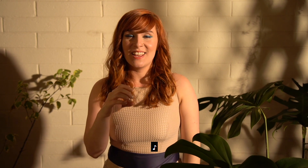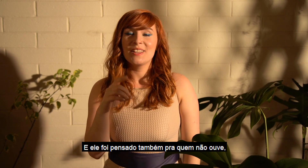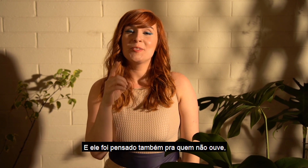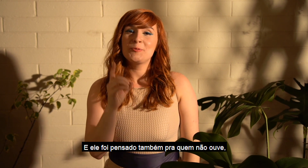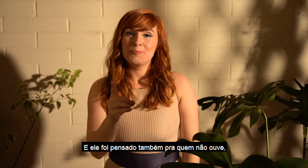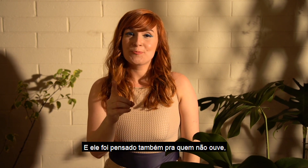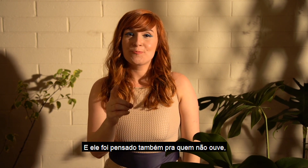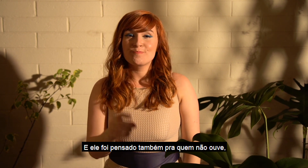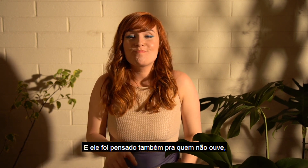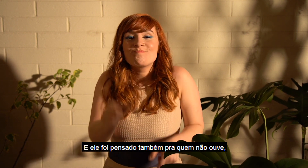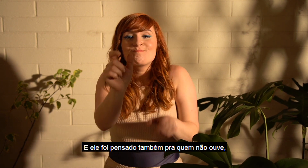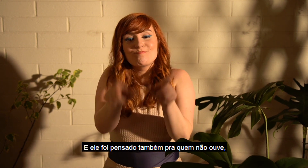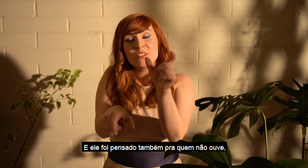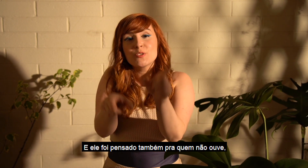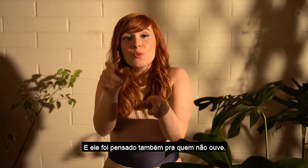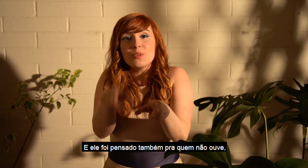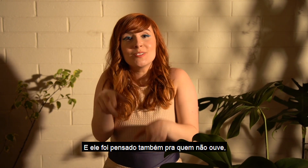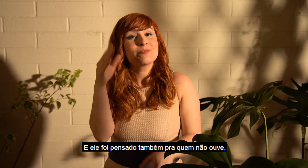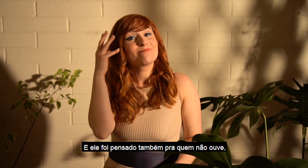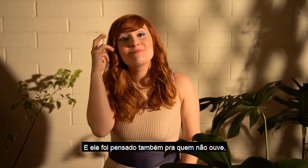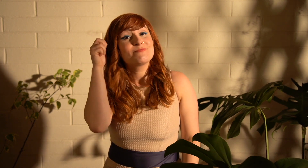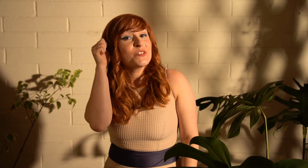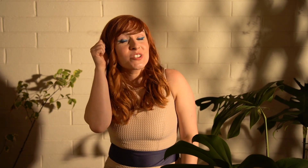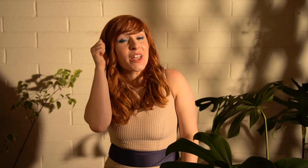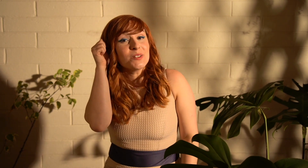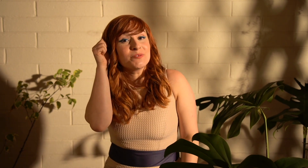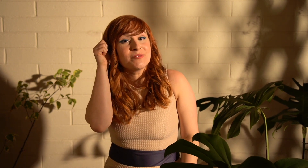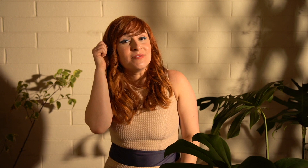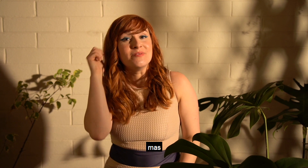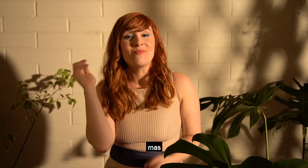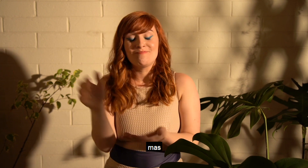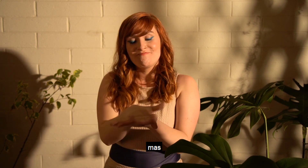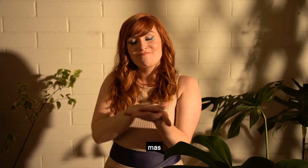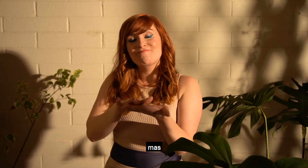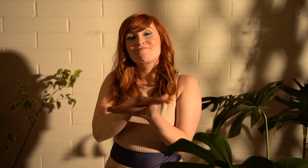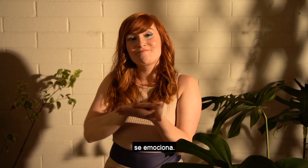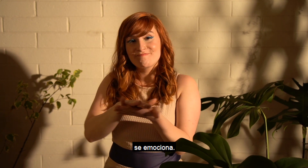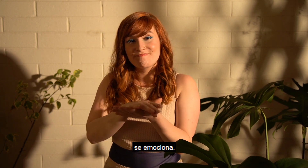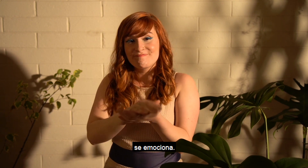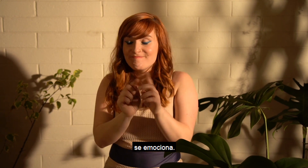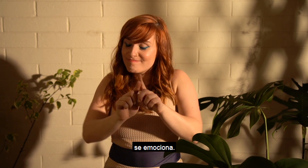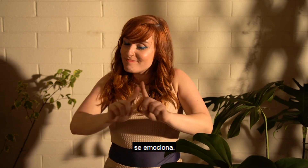E ele foi pensado também pra quem não ouve. Mas se emociona.